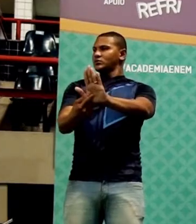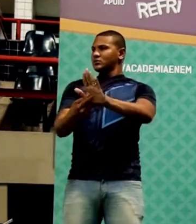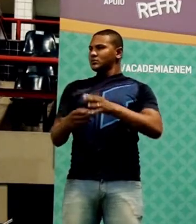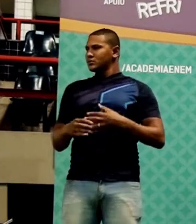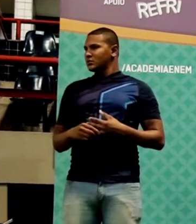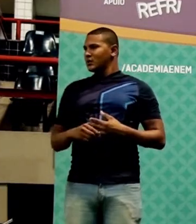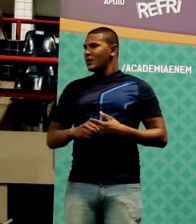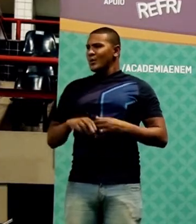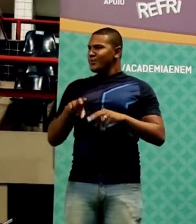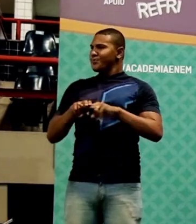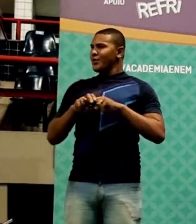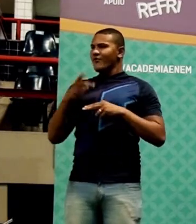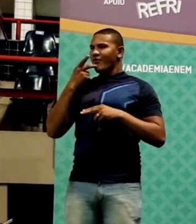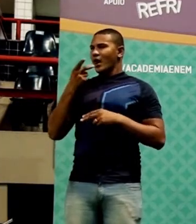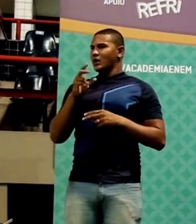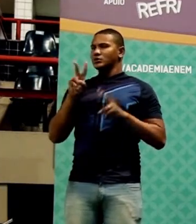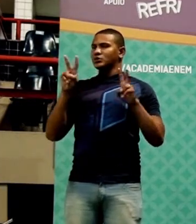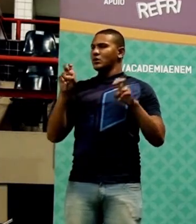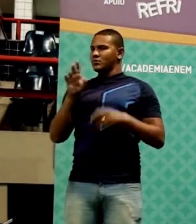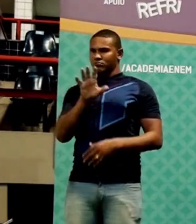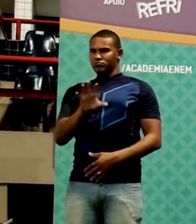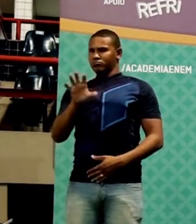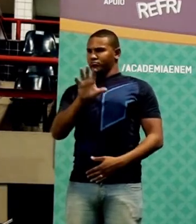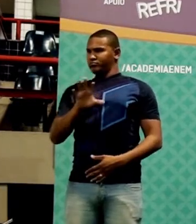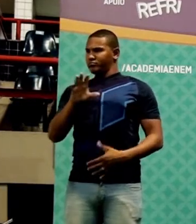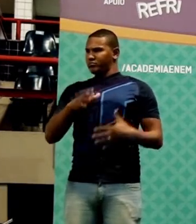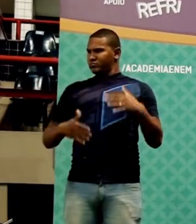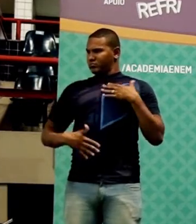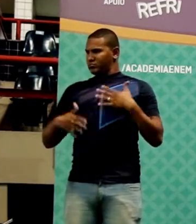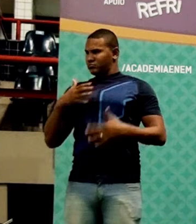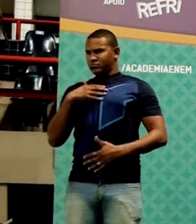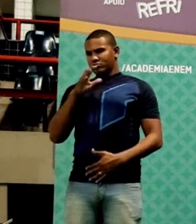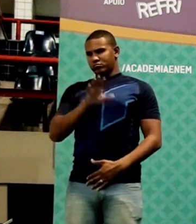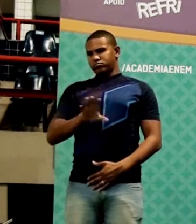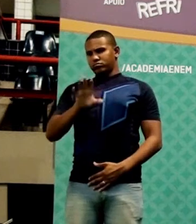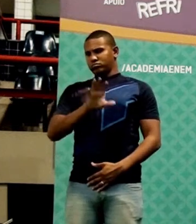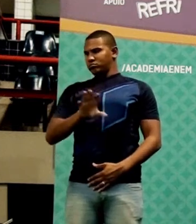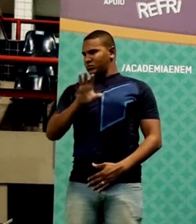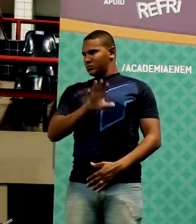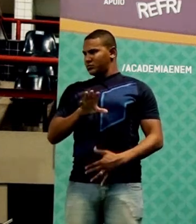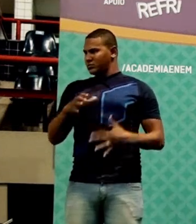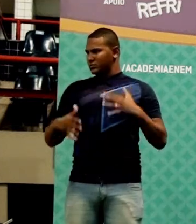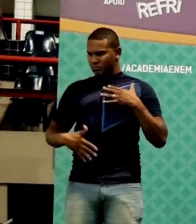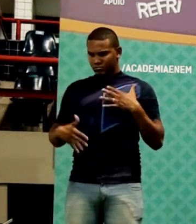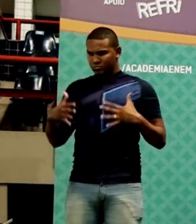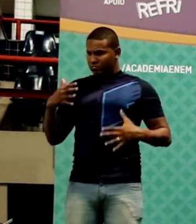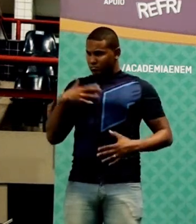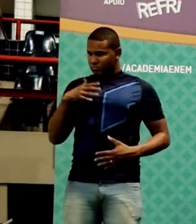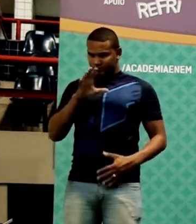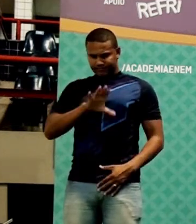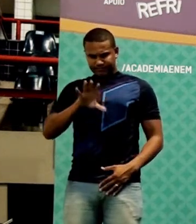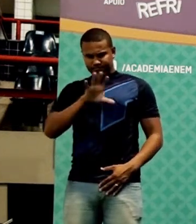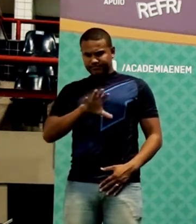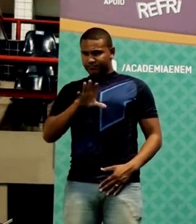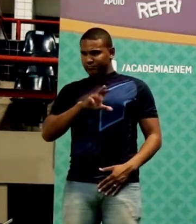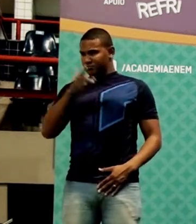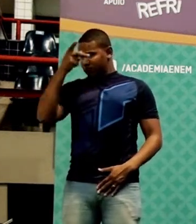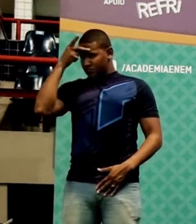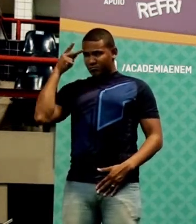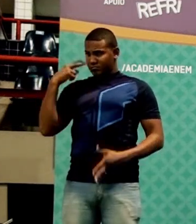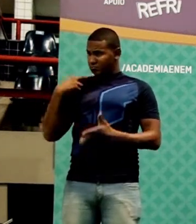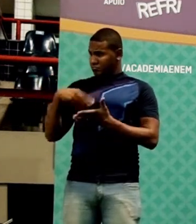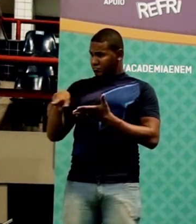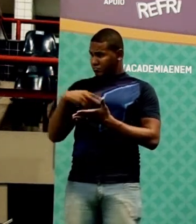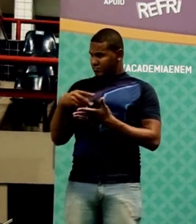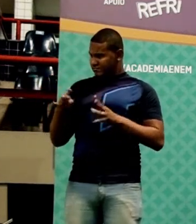expressão corporal. A gente diz que para uma dança ser bonita, para a pessoa dançar bem, ela tem que ser expressiva. Eu já